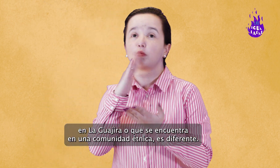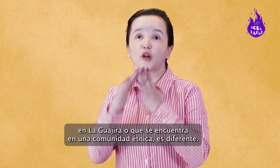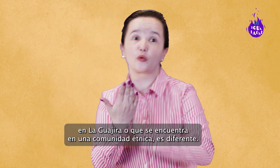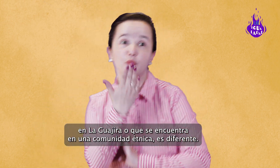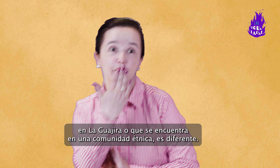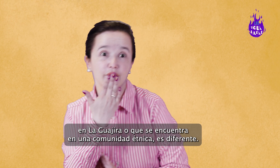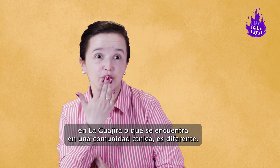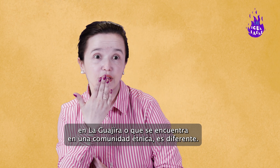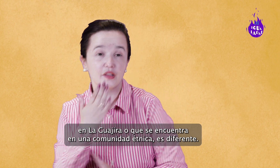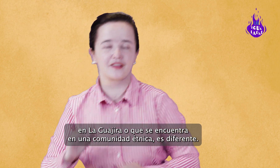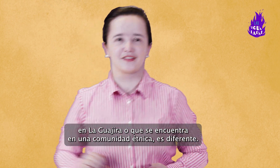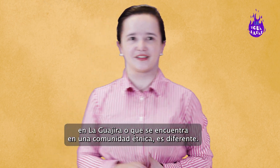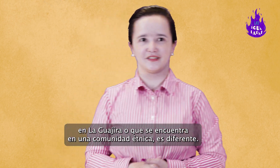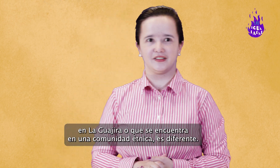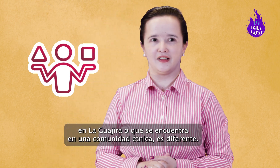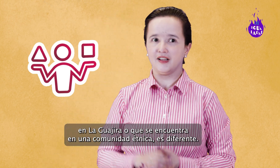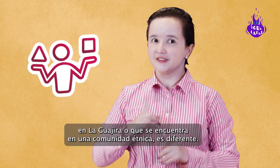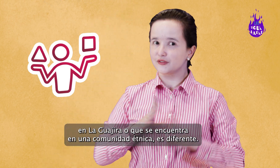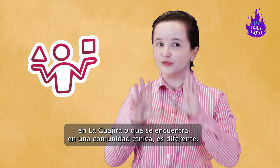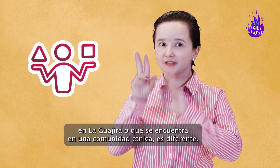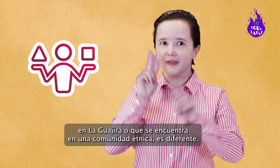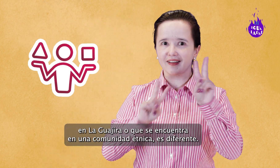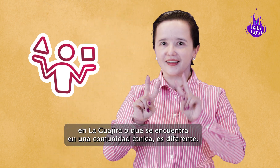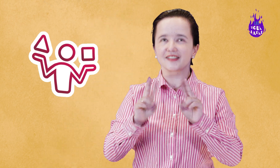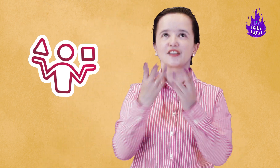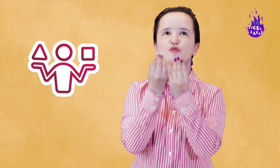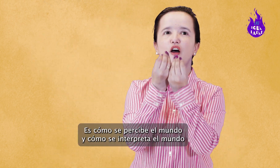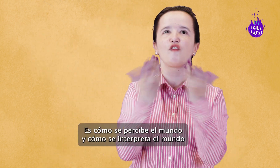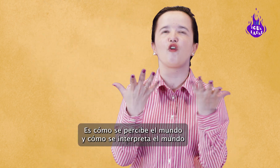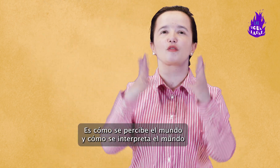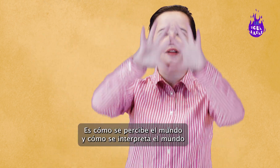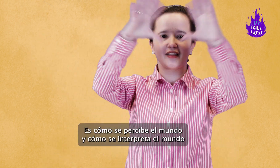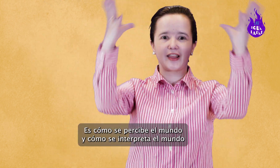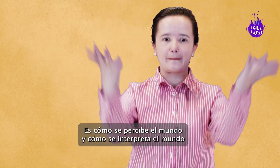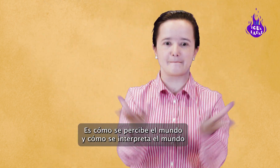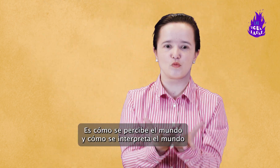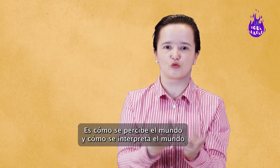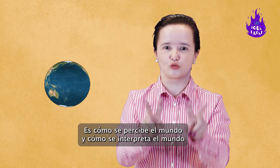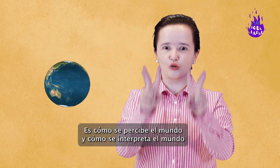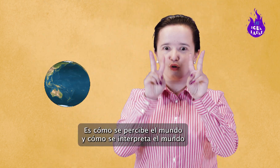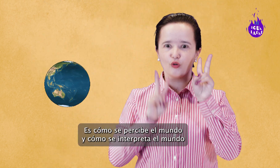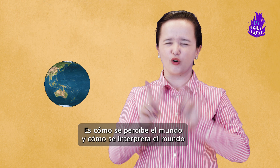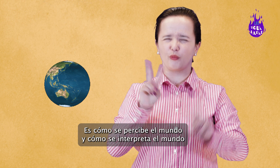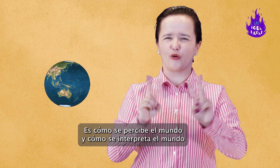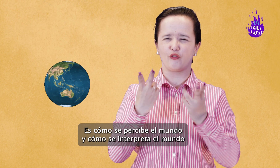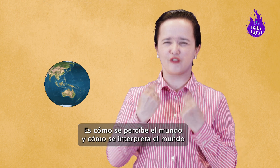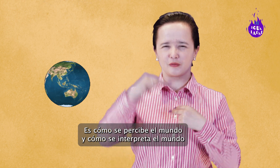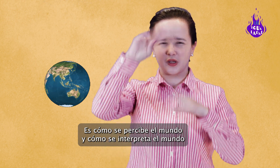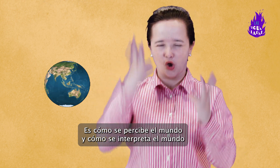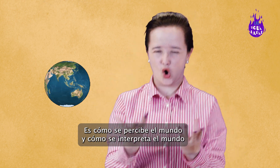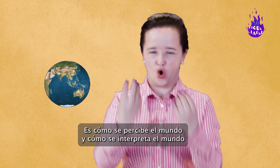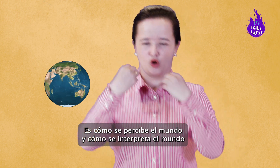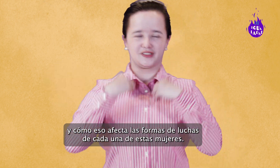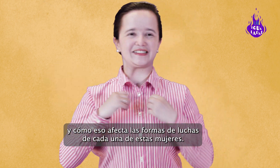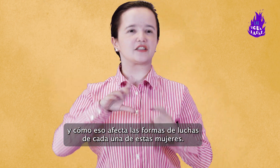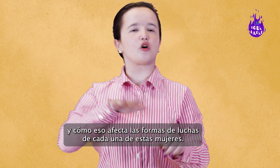que se encuentre en una comunidad étnica. Es diferente. Es cómo se percibe el mundo y cómo se interpreta el mundo y cómo eso